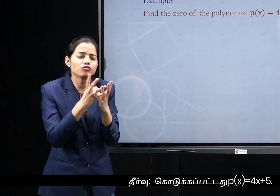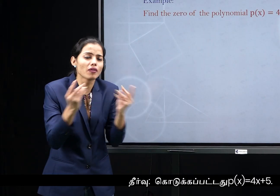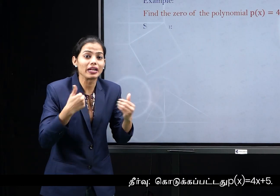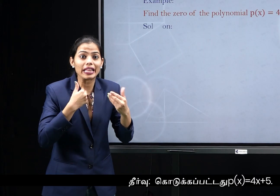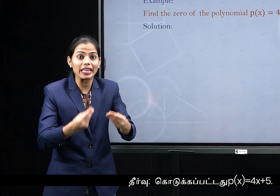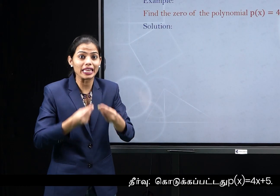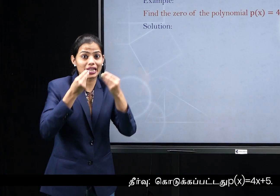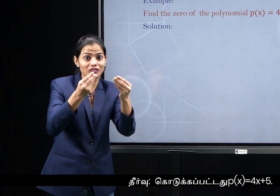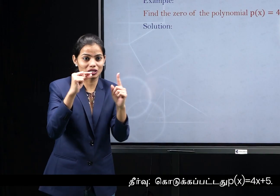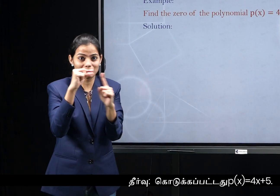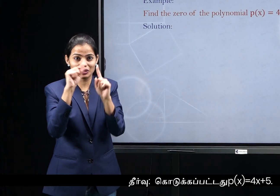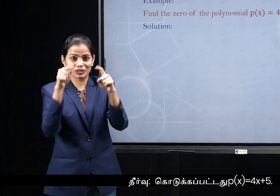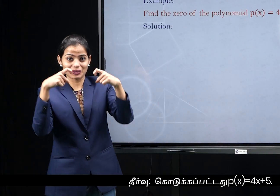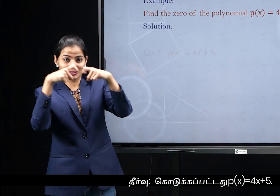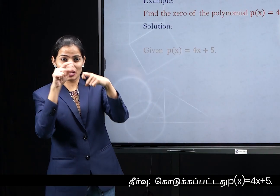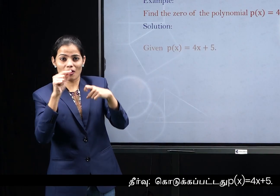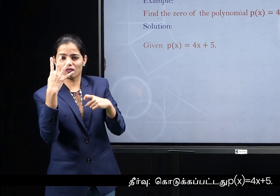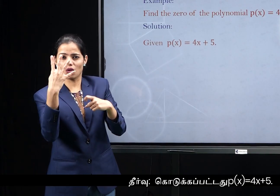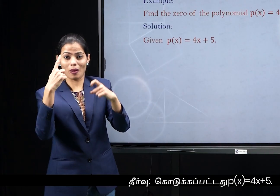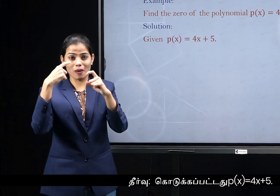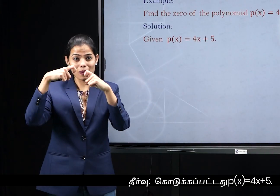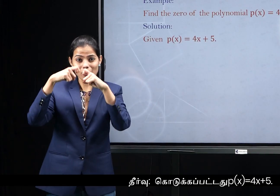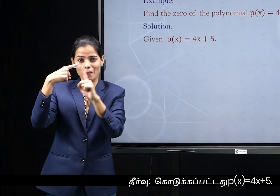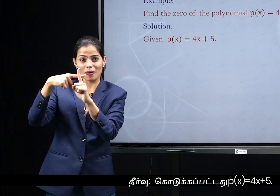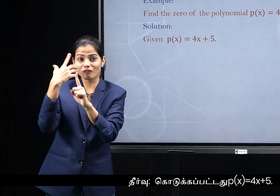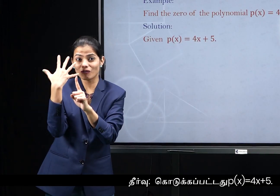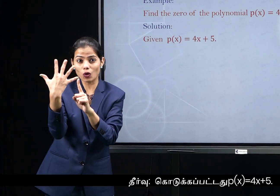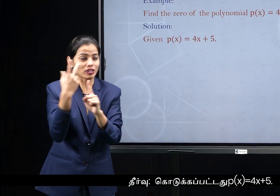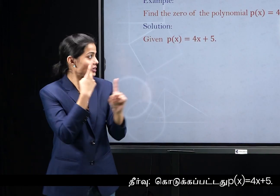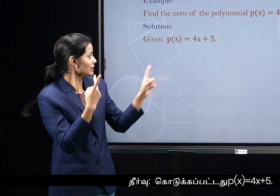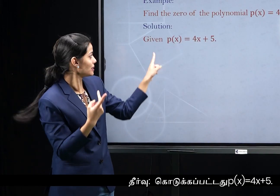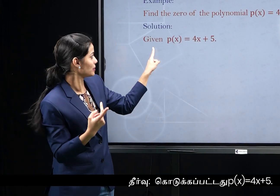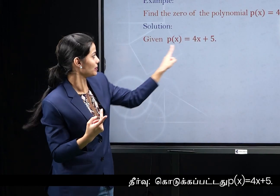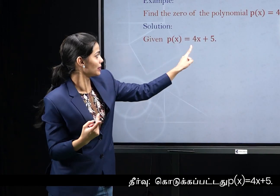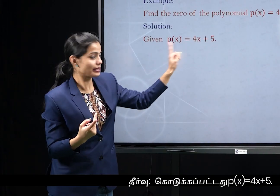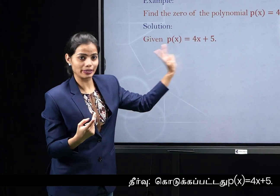தீர்வு கொடுக்கப்பட்டது. p வட்ட அடைப்புக்குறிக்குள் x ஈடு 4x கூட்டல் 5.